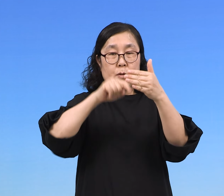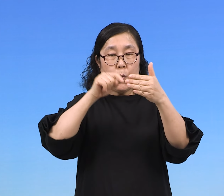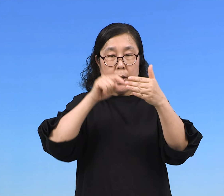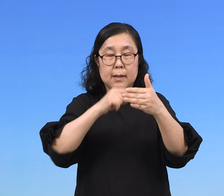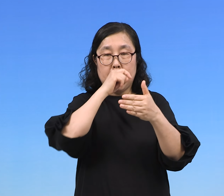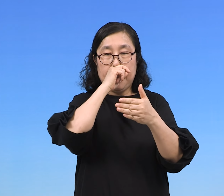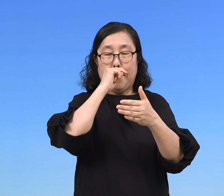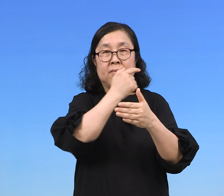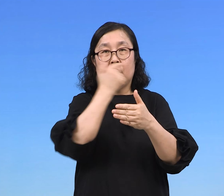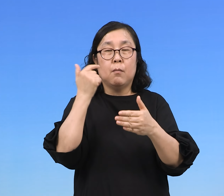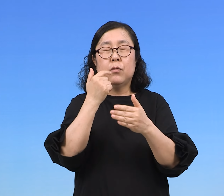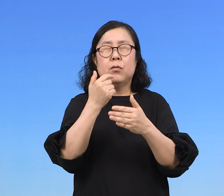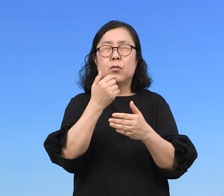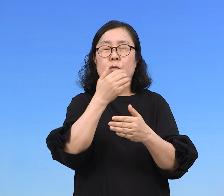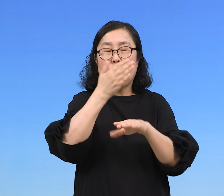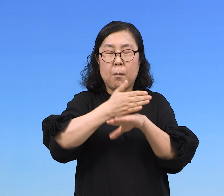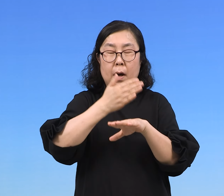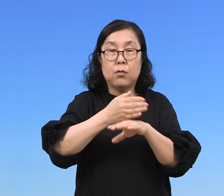스튜던트 포 크라이스트,